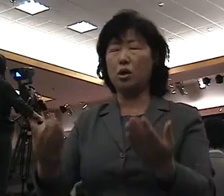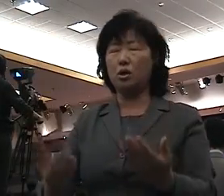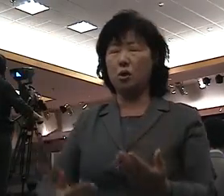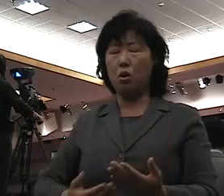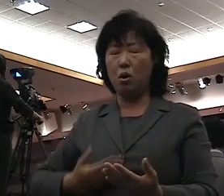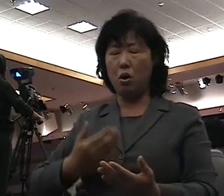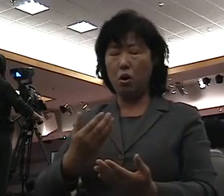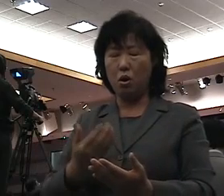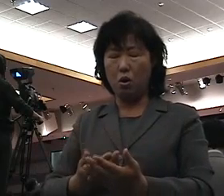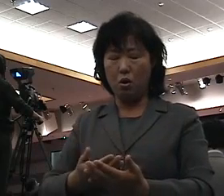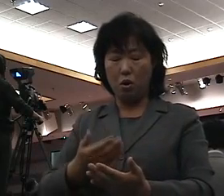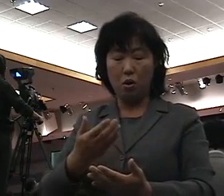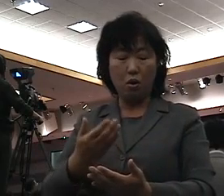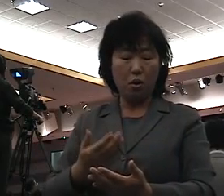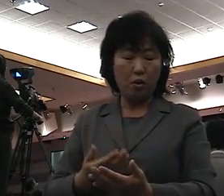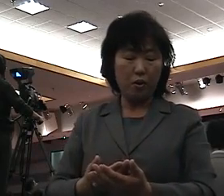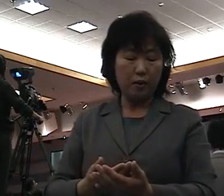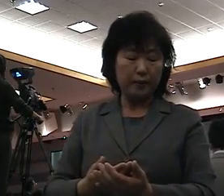살피소서.